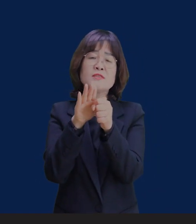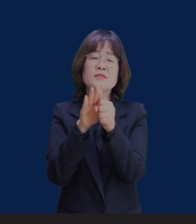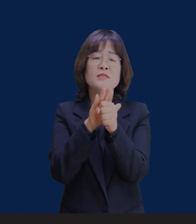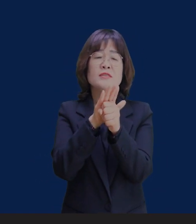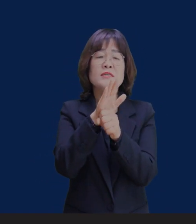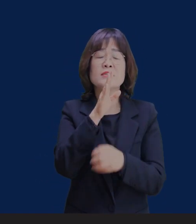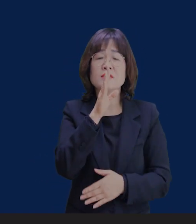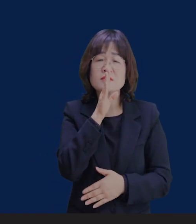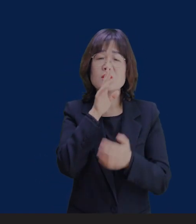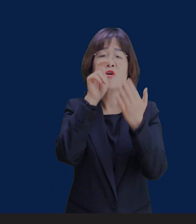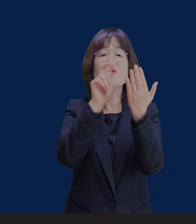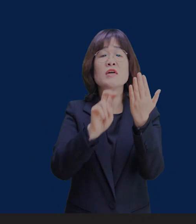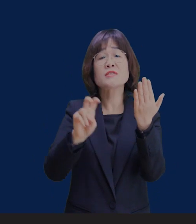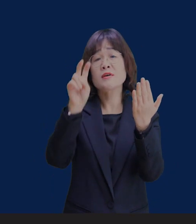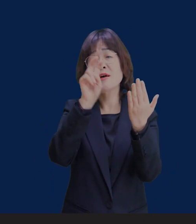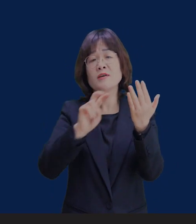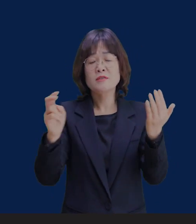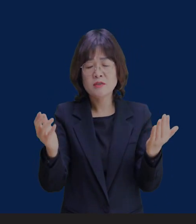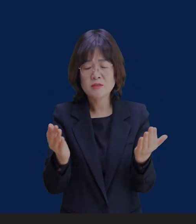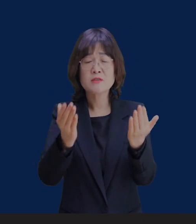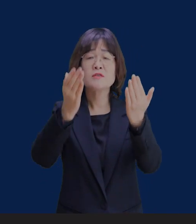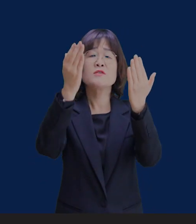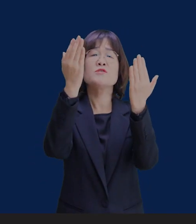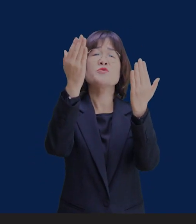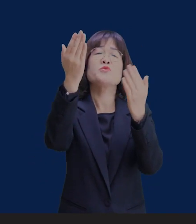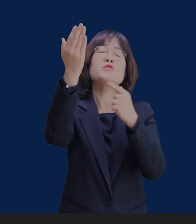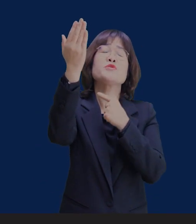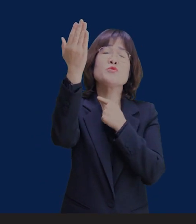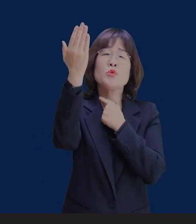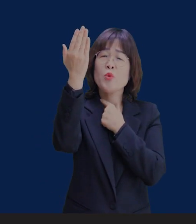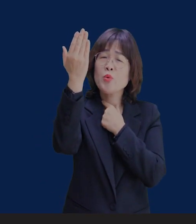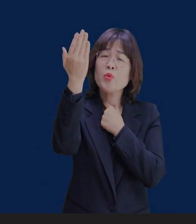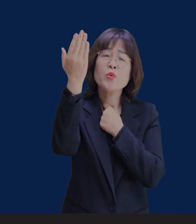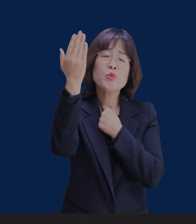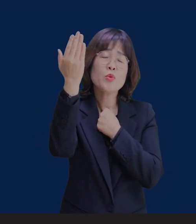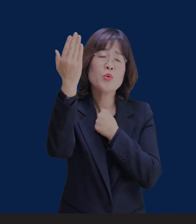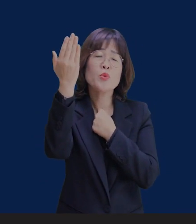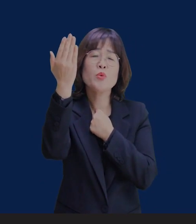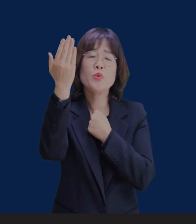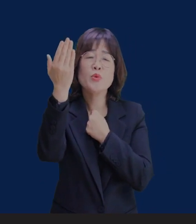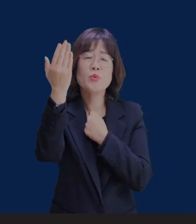주의 사랑을 진정한 찬양 드릴 수